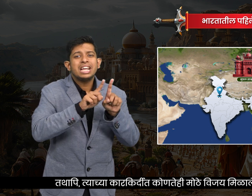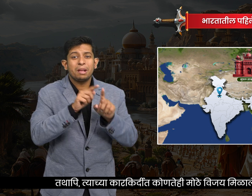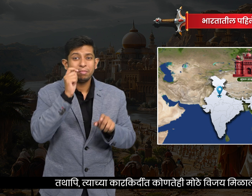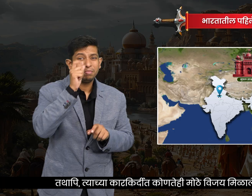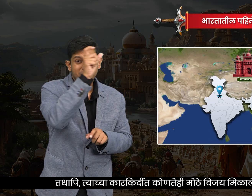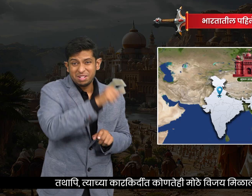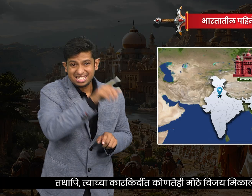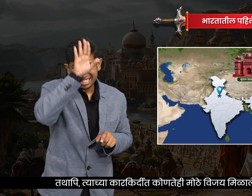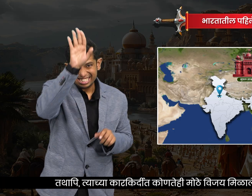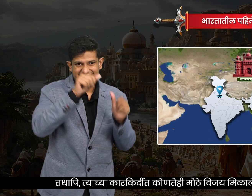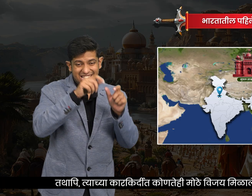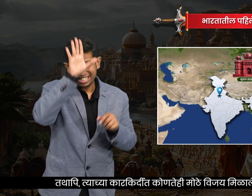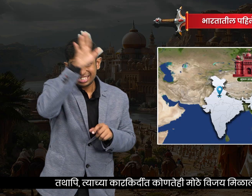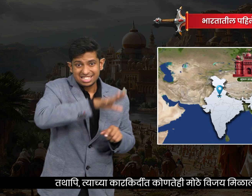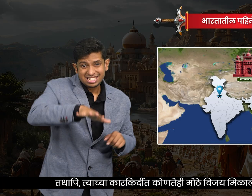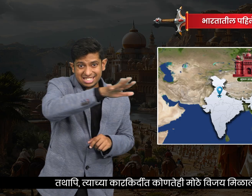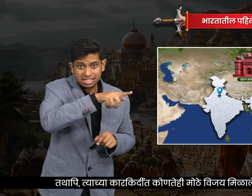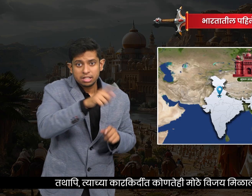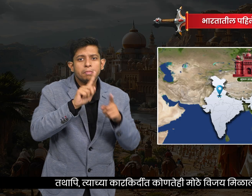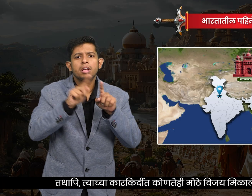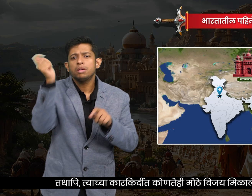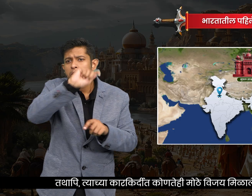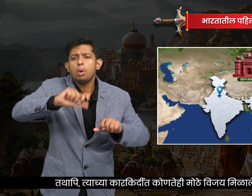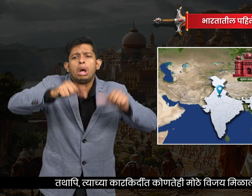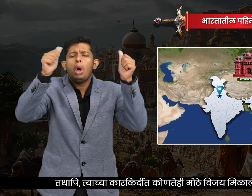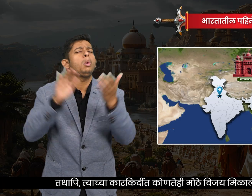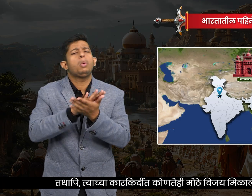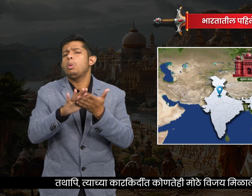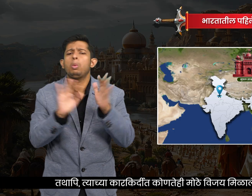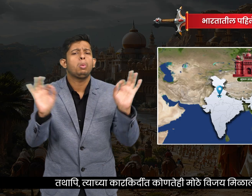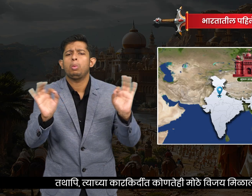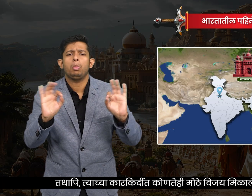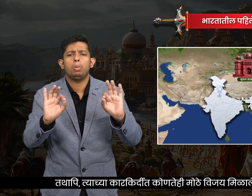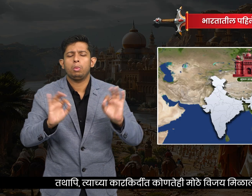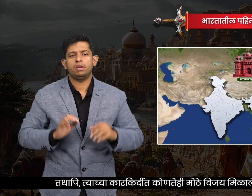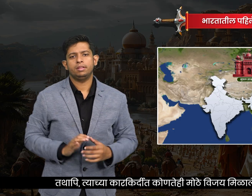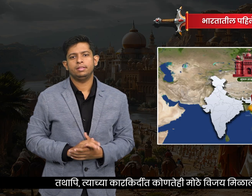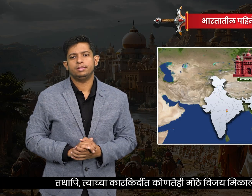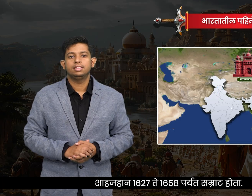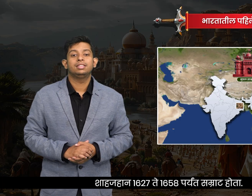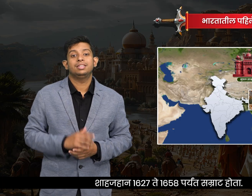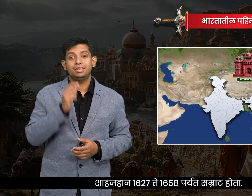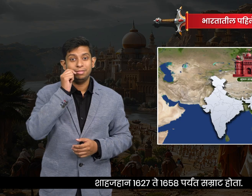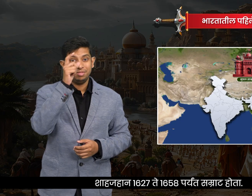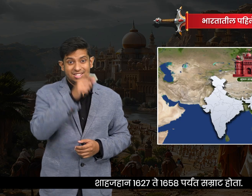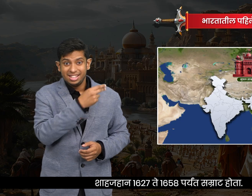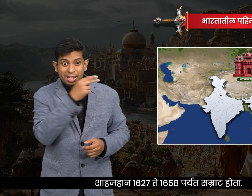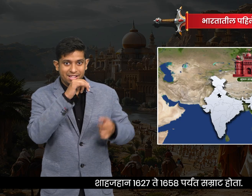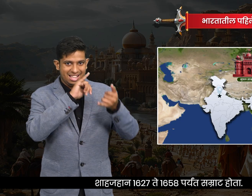तथापि त्याच्या कारकिर्दीत कोणतेही मोठे विजय मिळाले नाही.